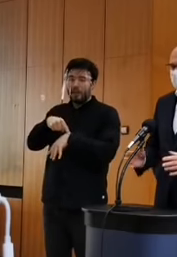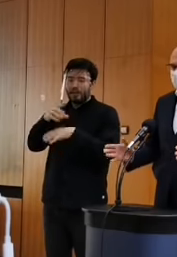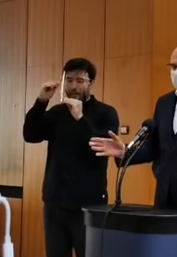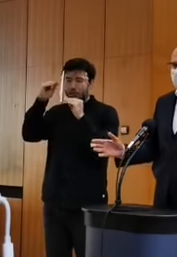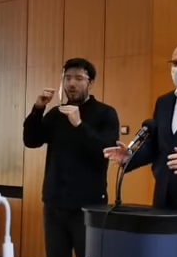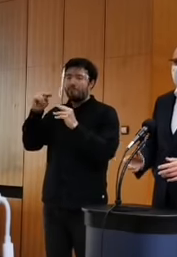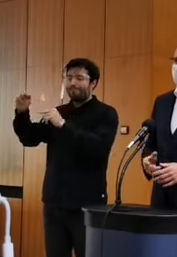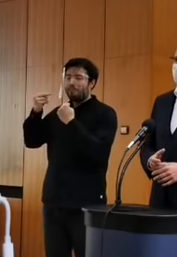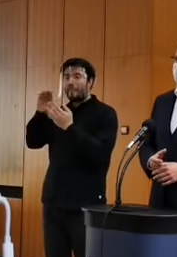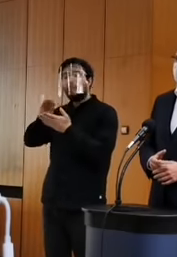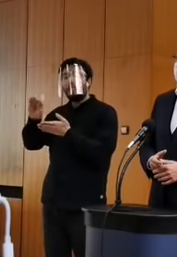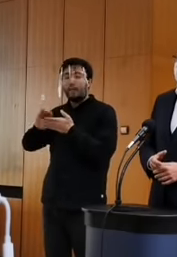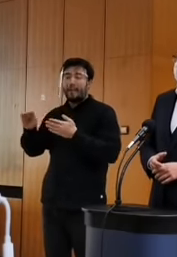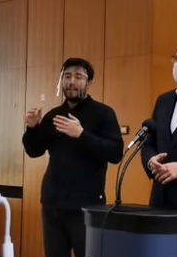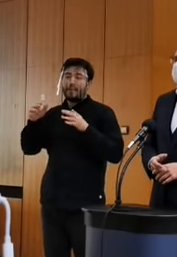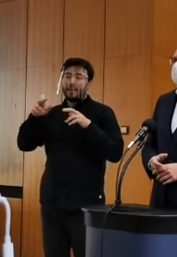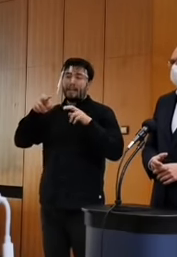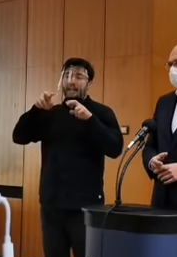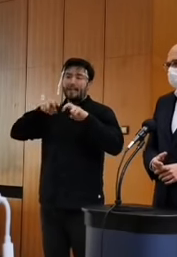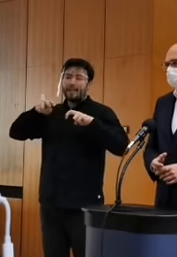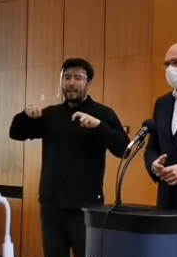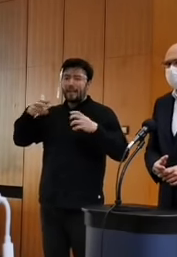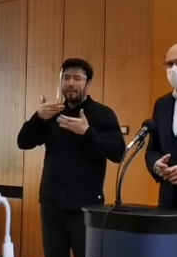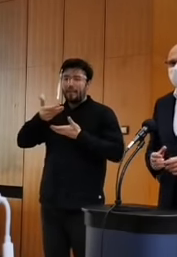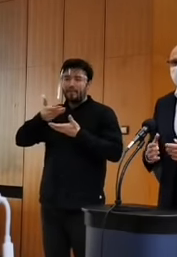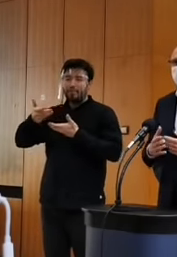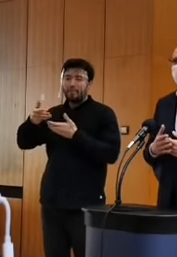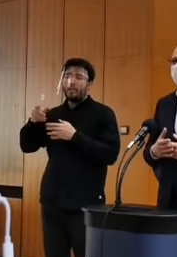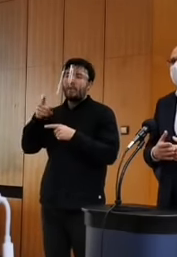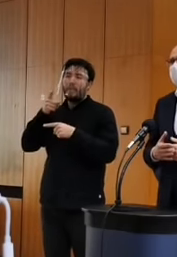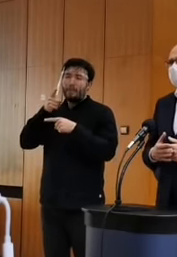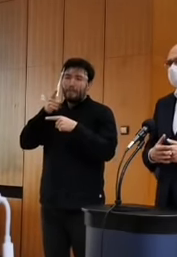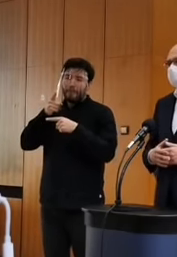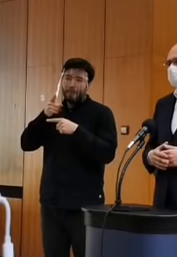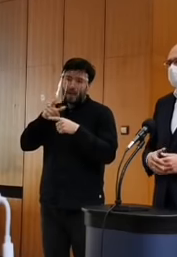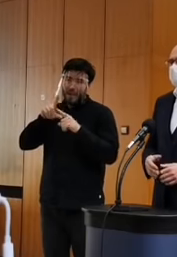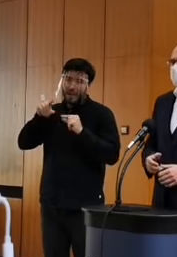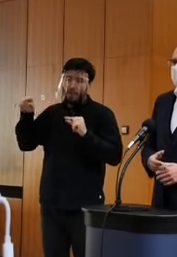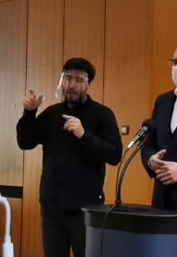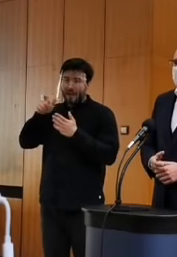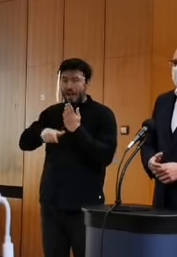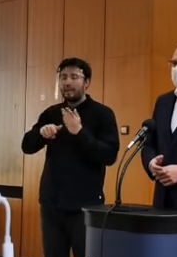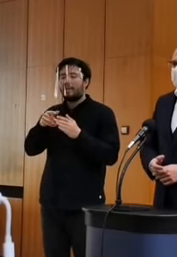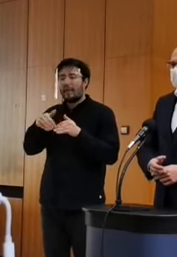SAS, rozšírené o poslancov strany SAS. My tam aj máme určité prekrytie,